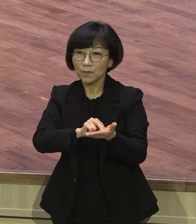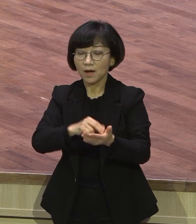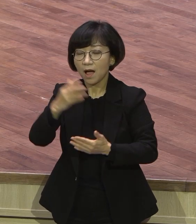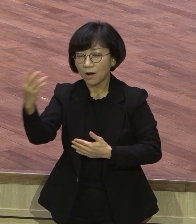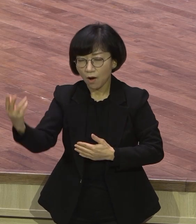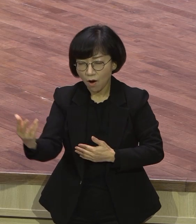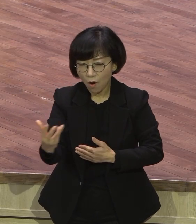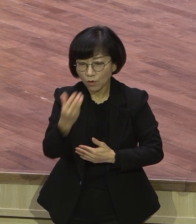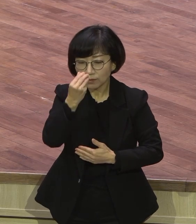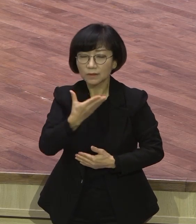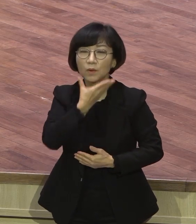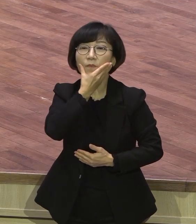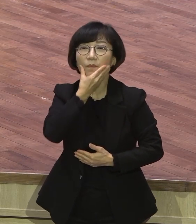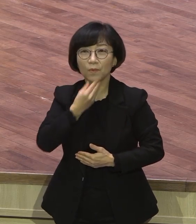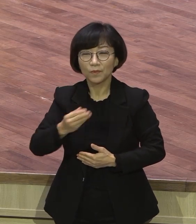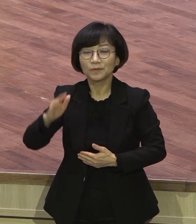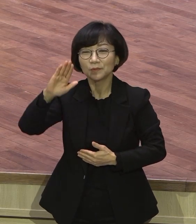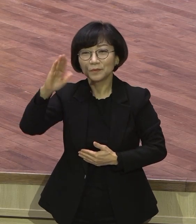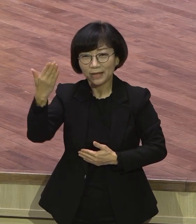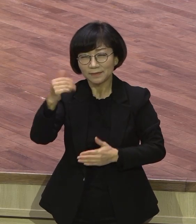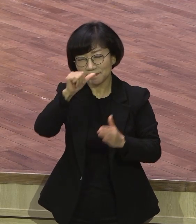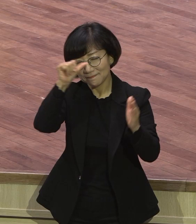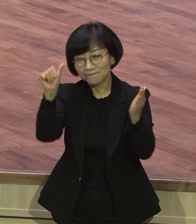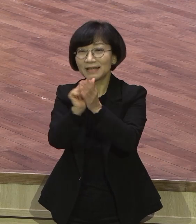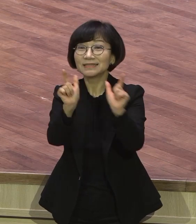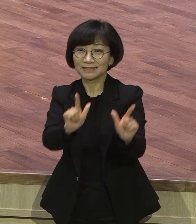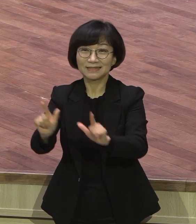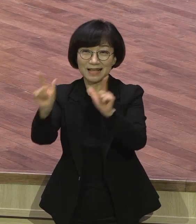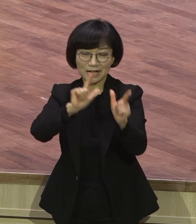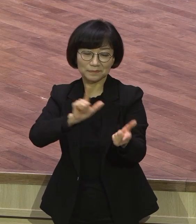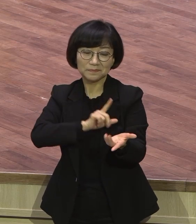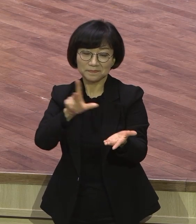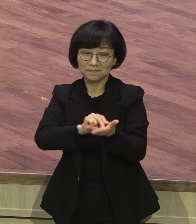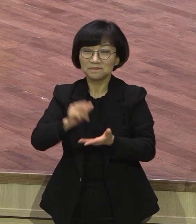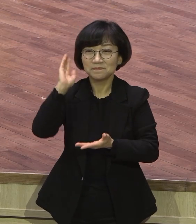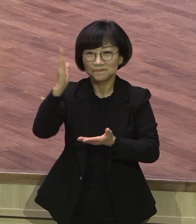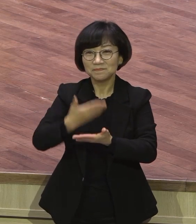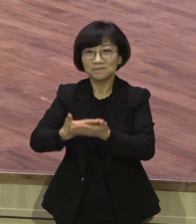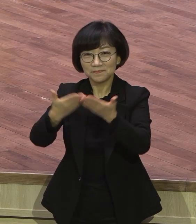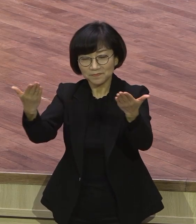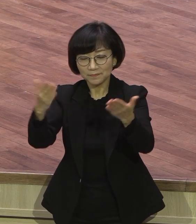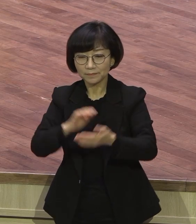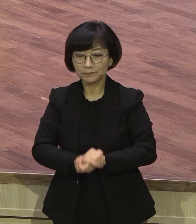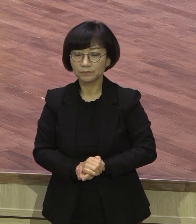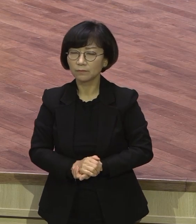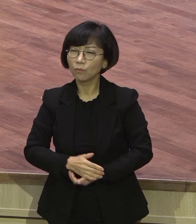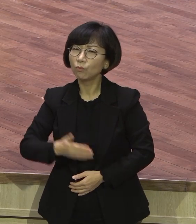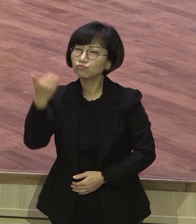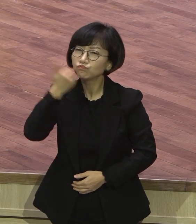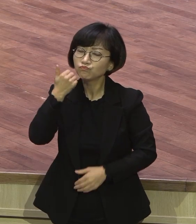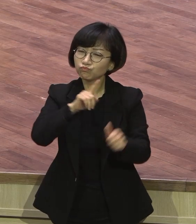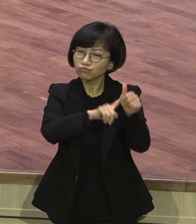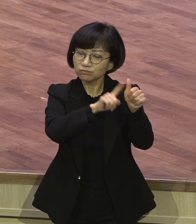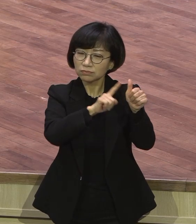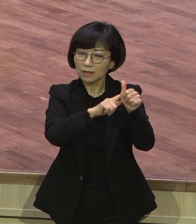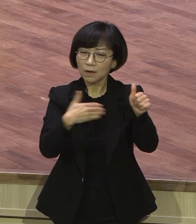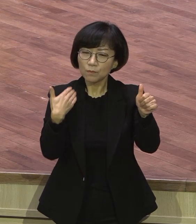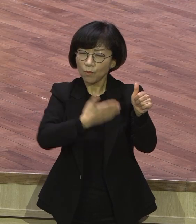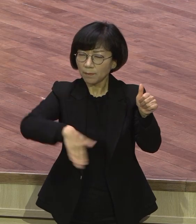복된 인생이라는 제모로 말씀을 드립니다. 어떤 한 사람이 몸이 아파서 병원에 가세요.